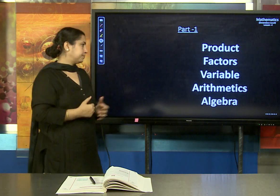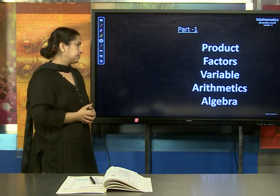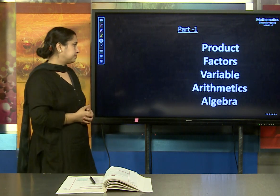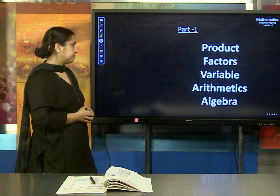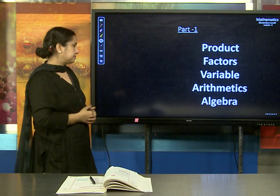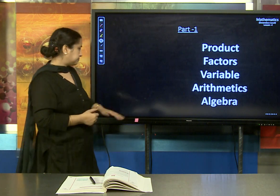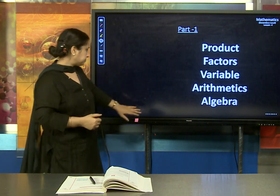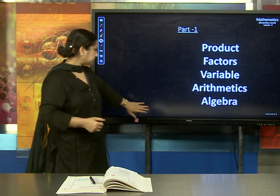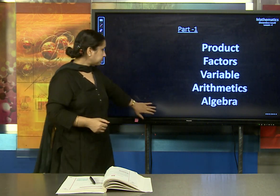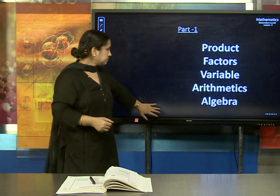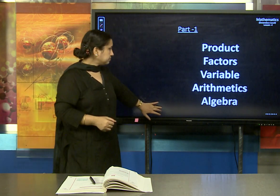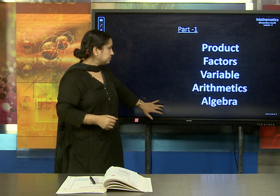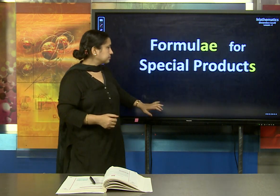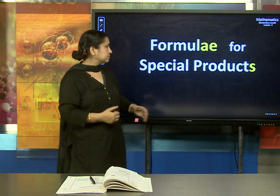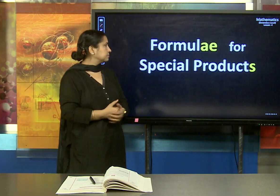तो ये सभी शब्द बहुत महत्वपूर्ण हैं।